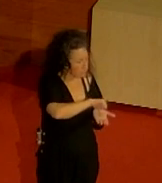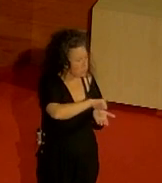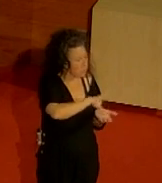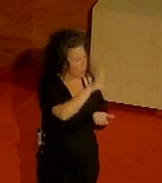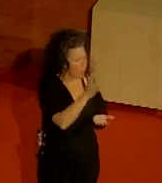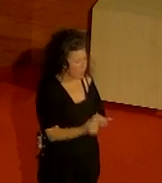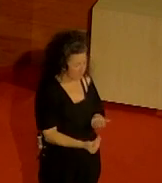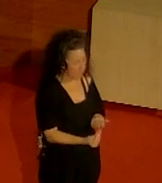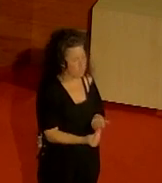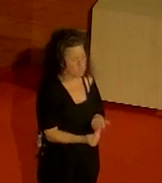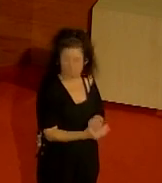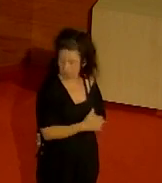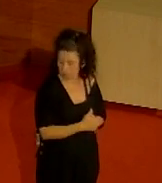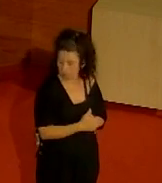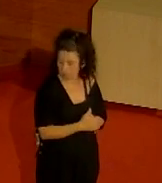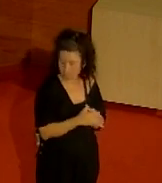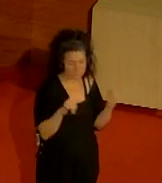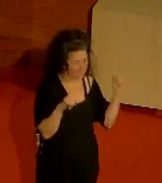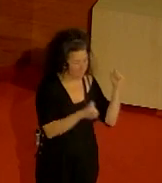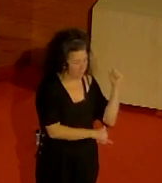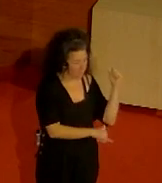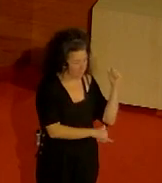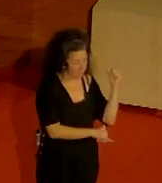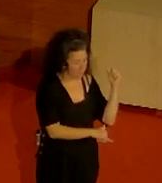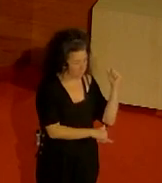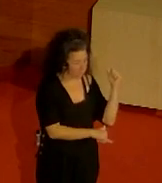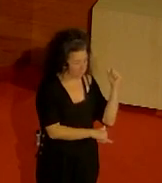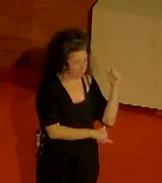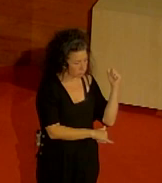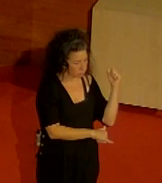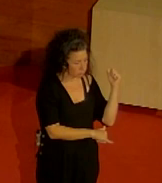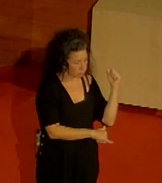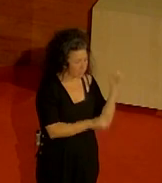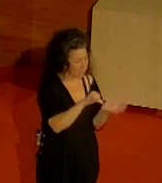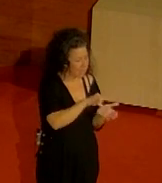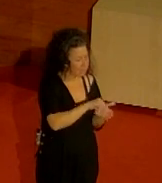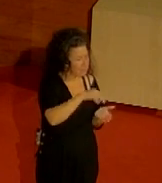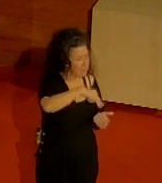Es un hangar en el aeropuerto de Mpoko, en la capital, en Bangui. Aquí...